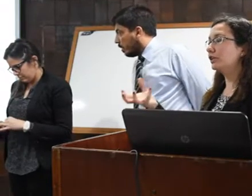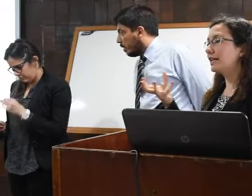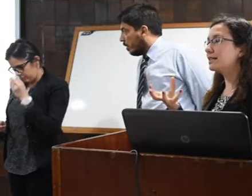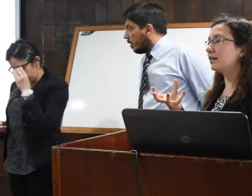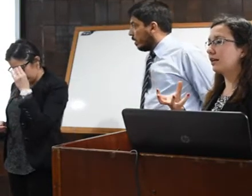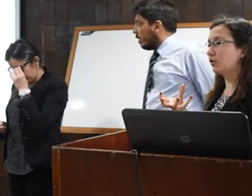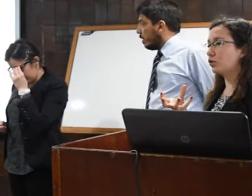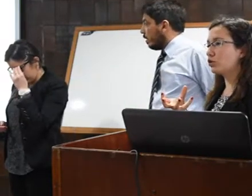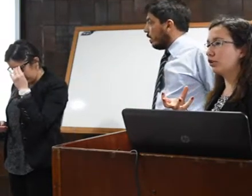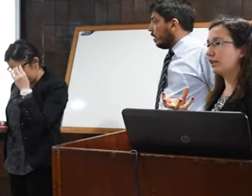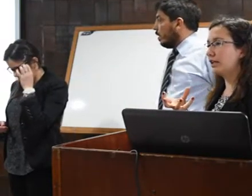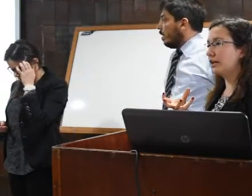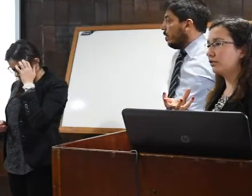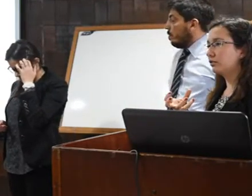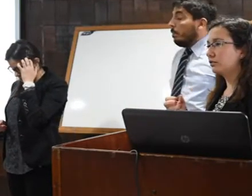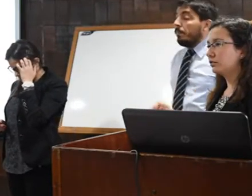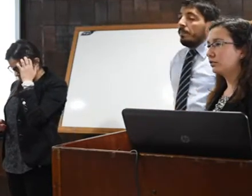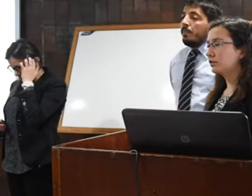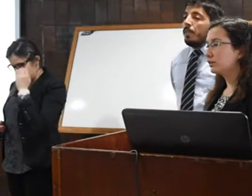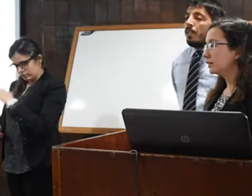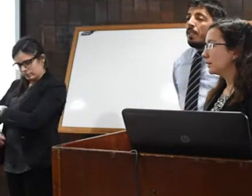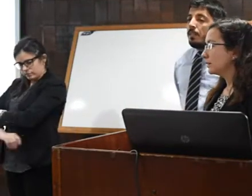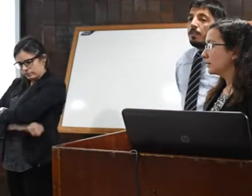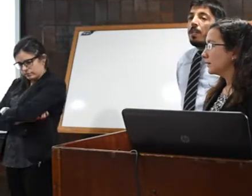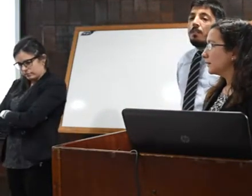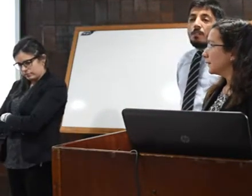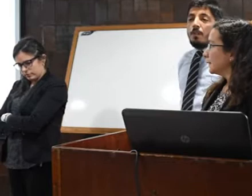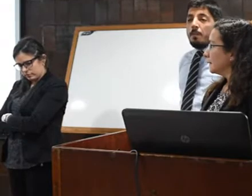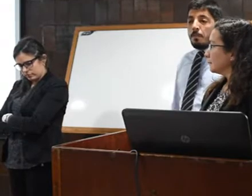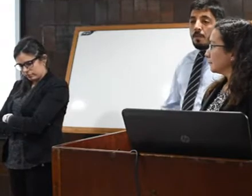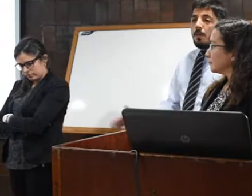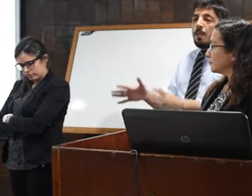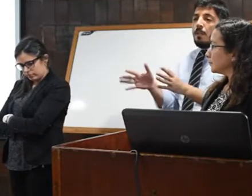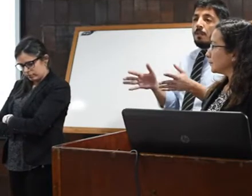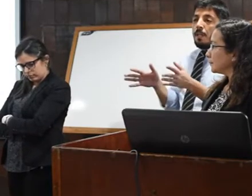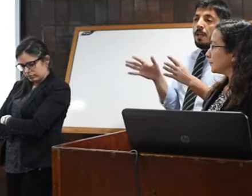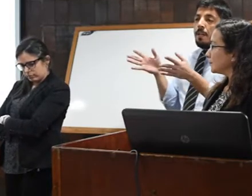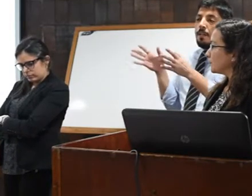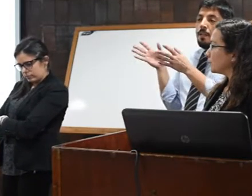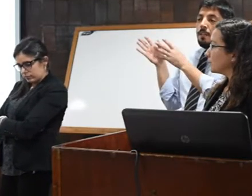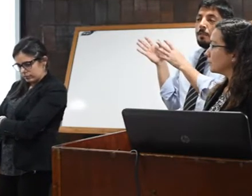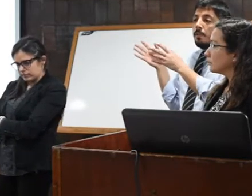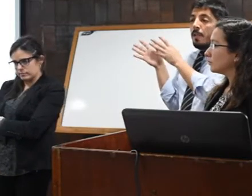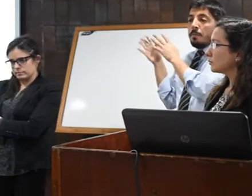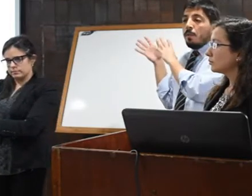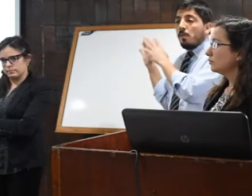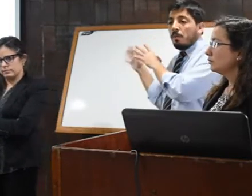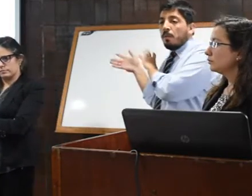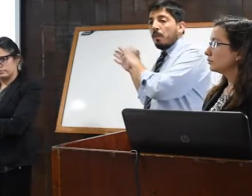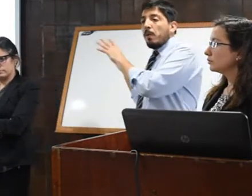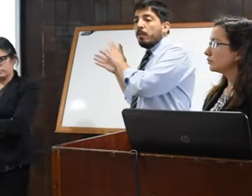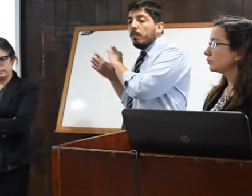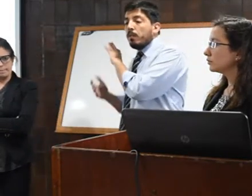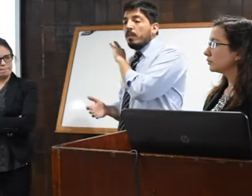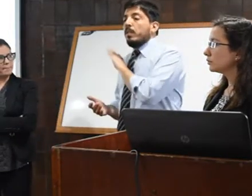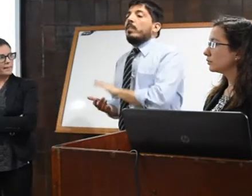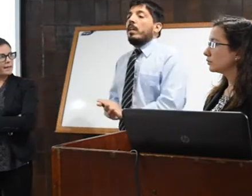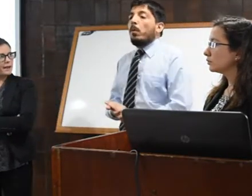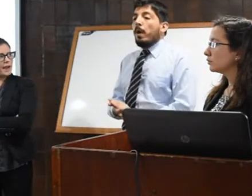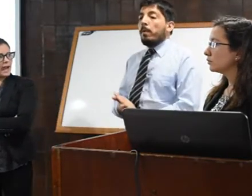un seguro tiene cierta devolución de dinero nosotros vimos se acuerdan lo que era natales del término corto